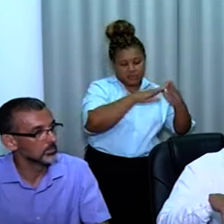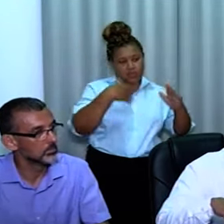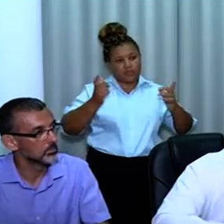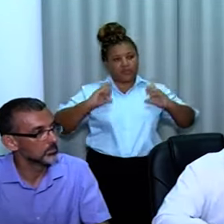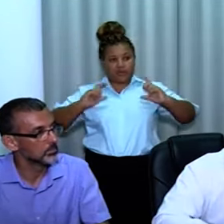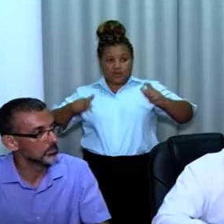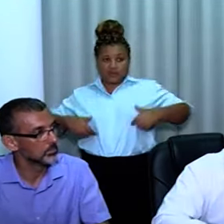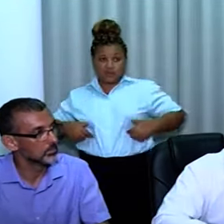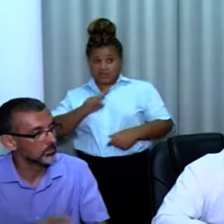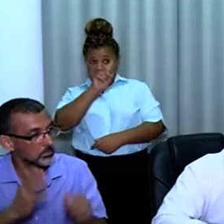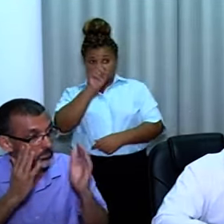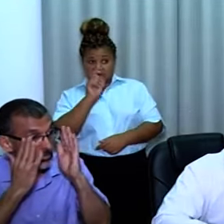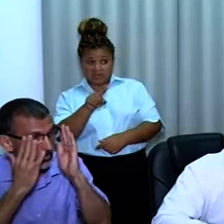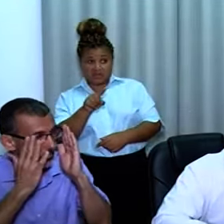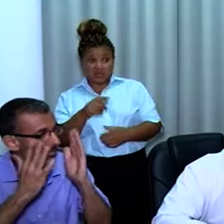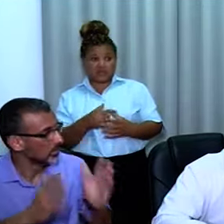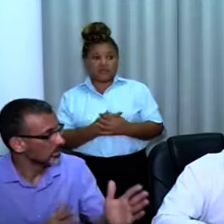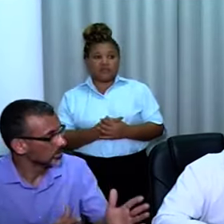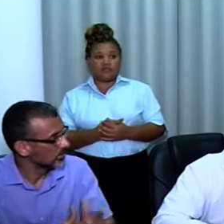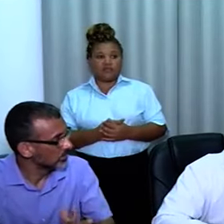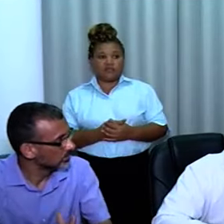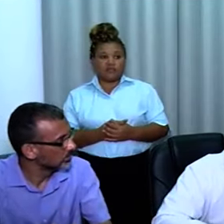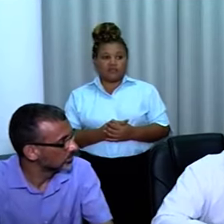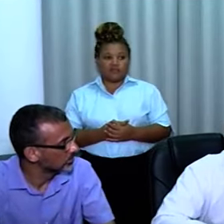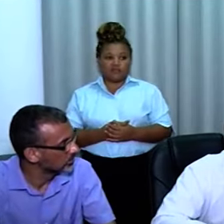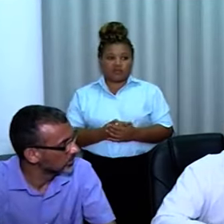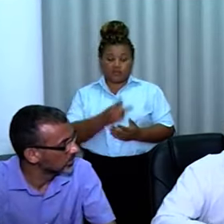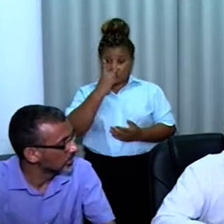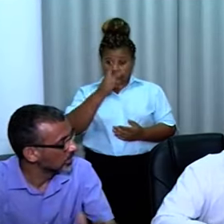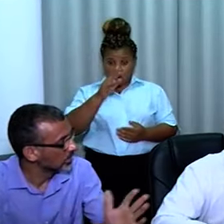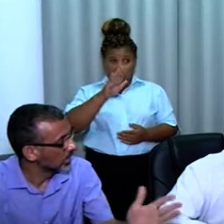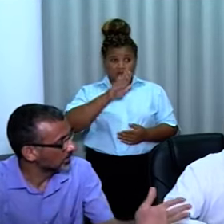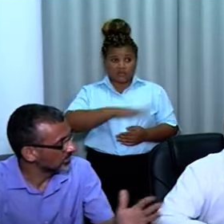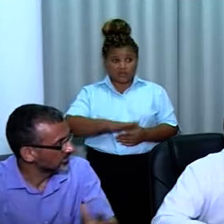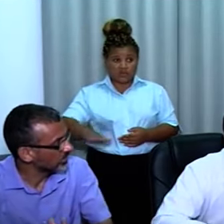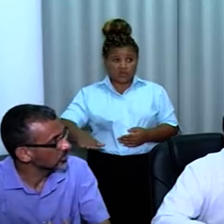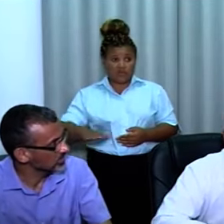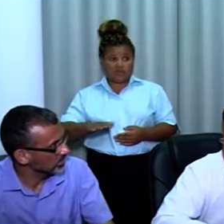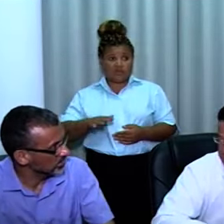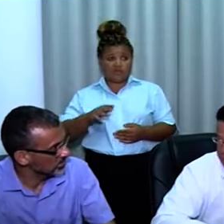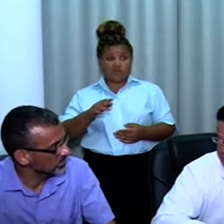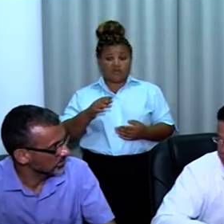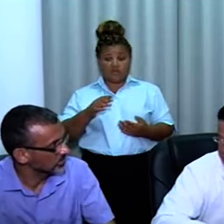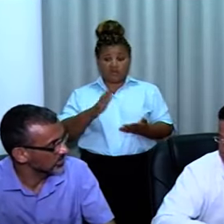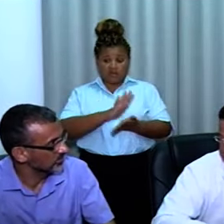à mes petits enfants. Après, je vais annoncer aussi.